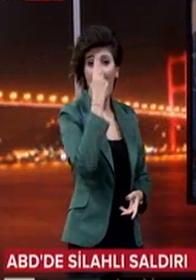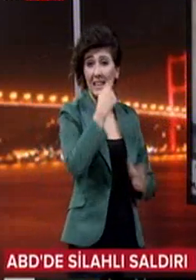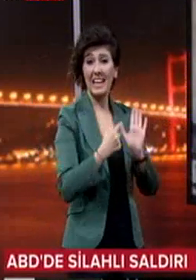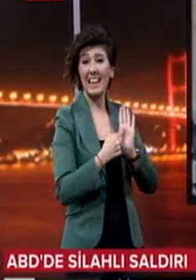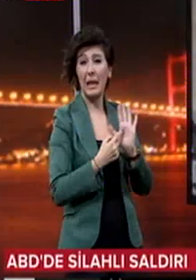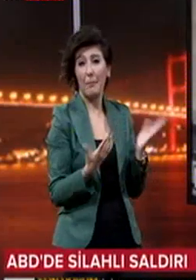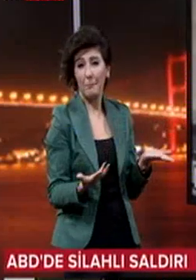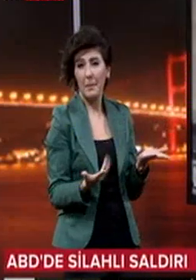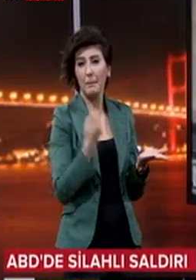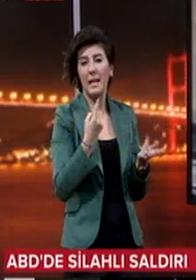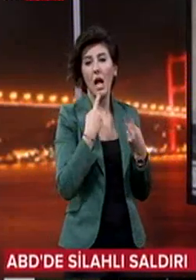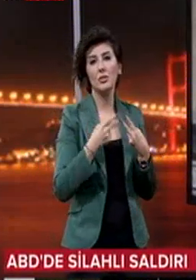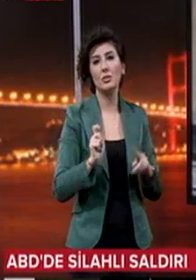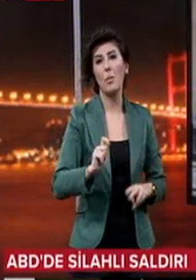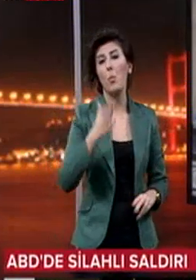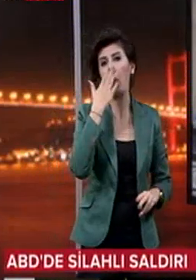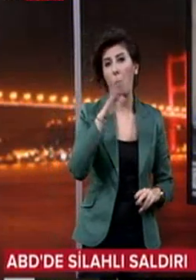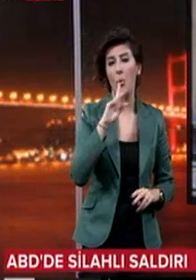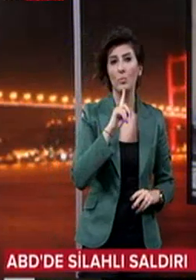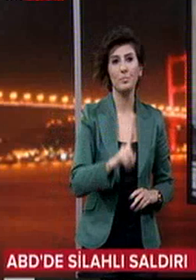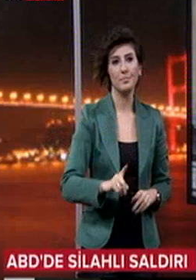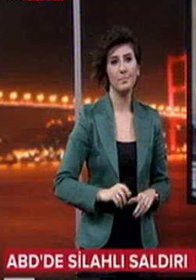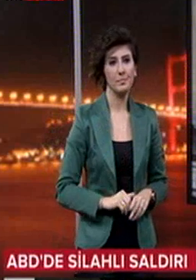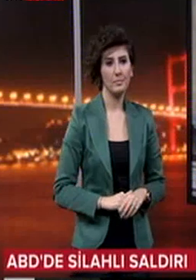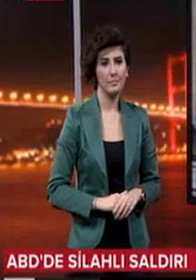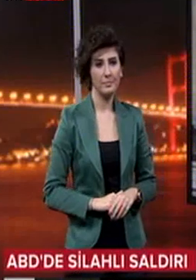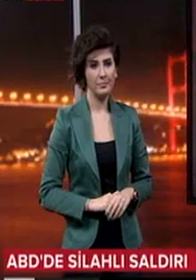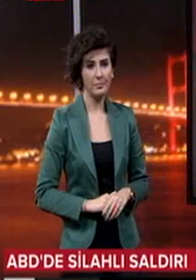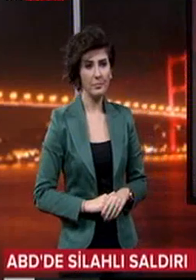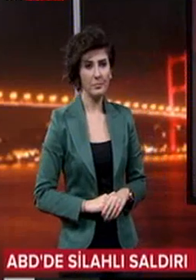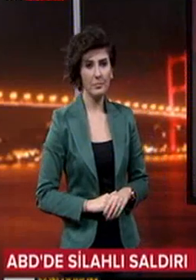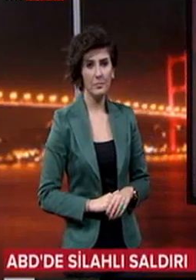Saldırganın kimliğine dair herhangi bir açıklama yapılmadı.